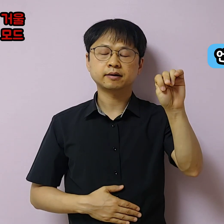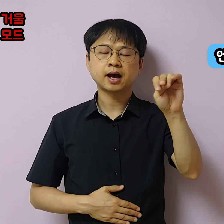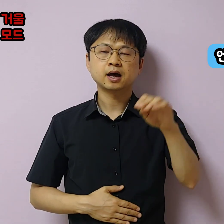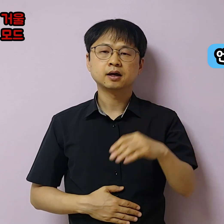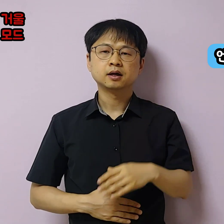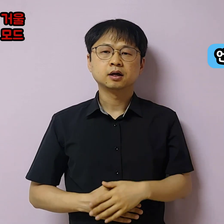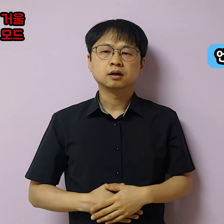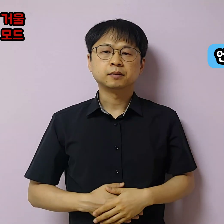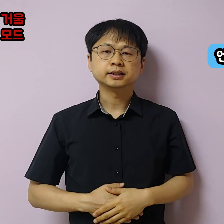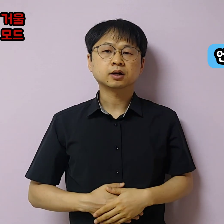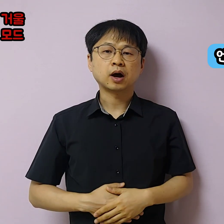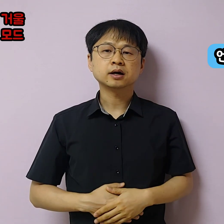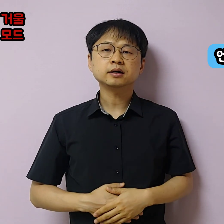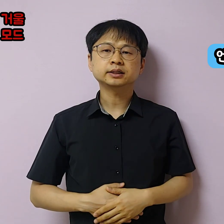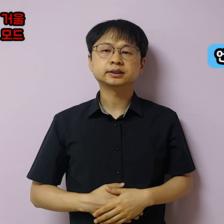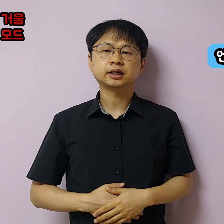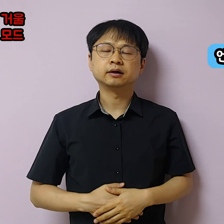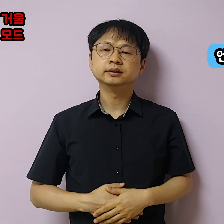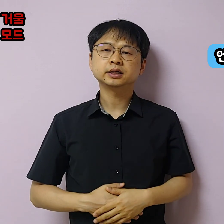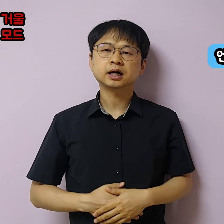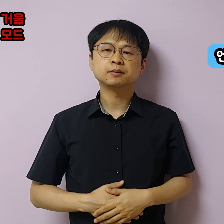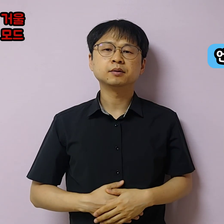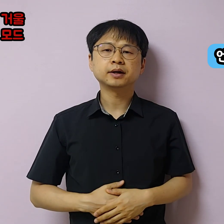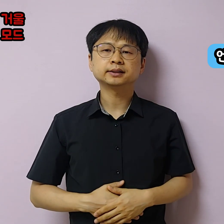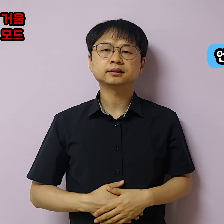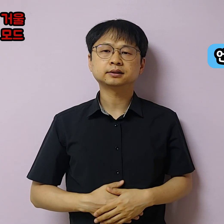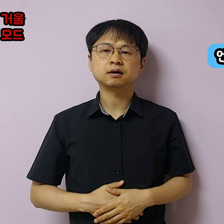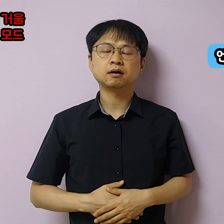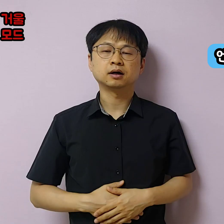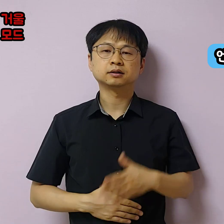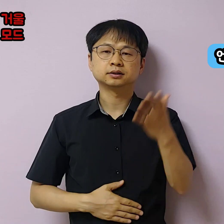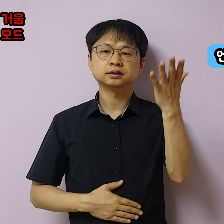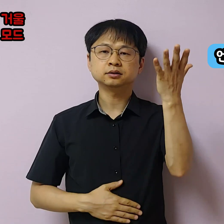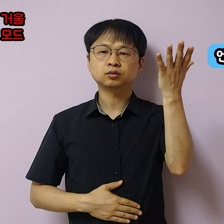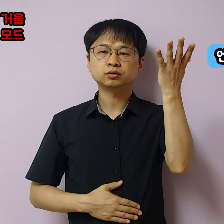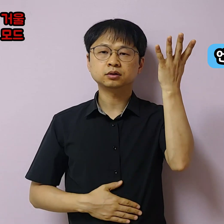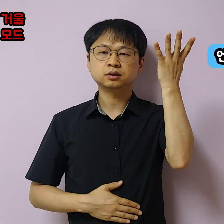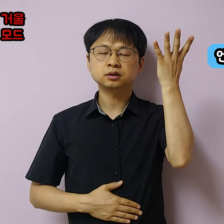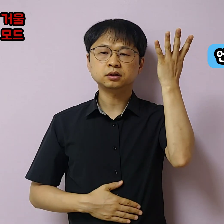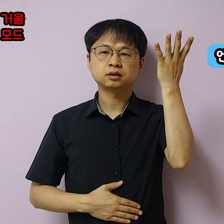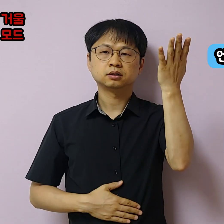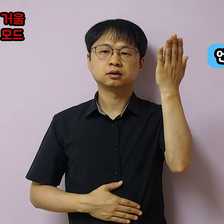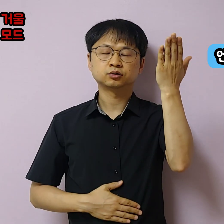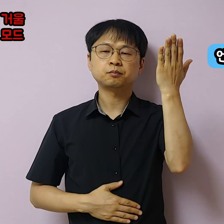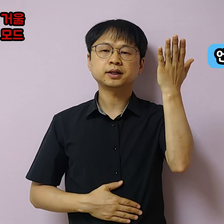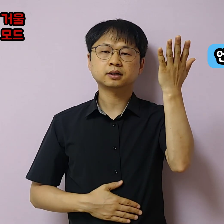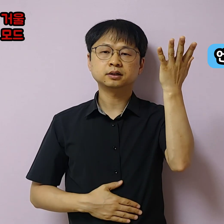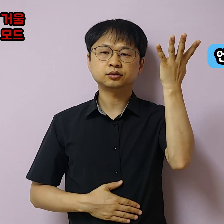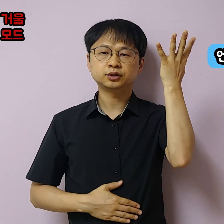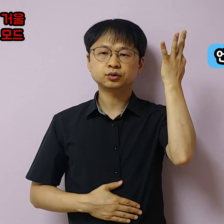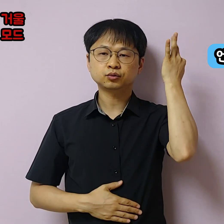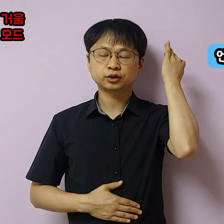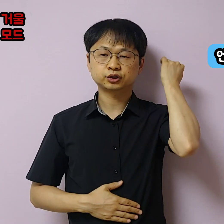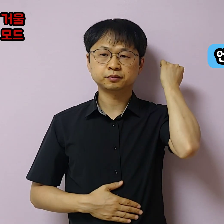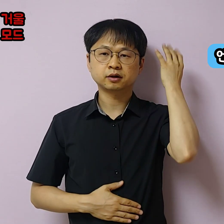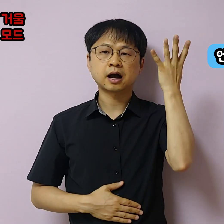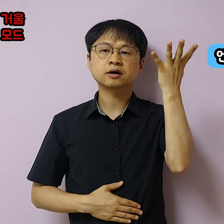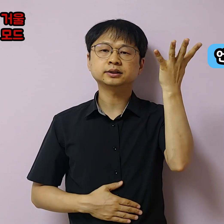거야? 만약 과거의 시제에 언젠가 뭐뭐 했었어 하는 것은 손바닥을 뒤쪽으로 해주시면 과거